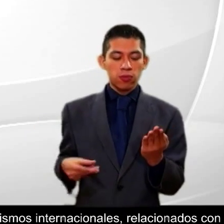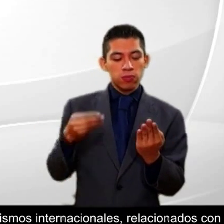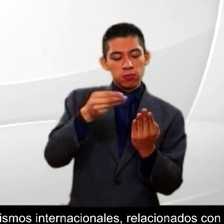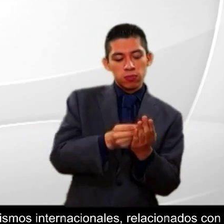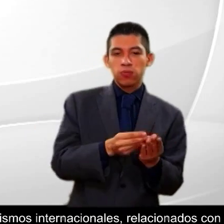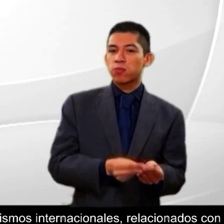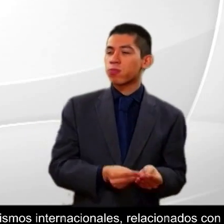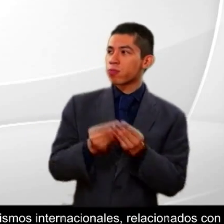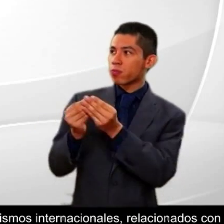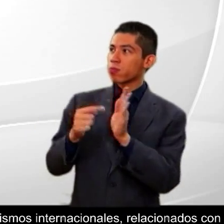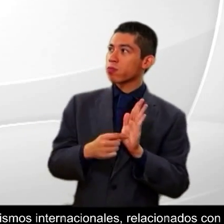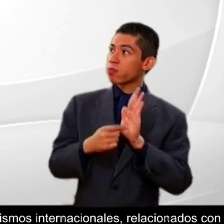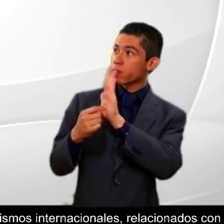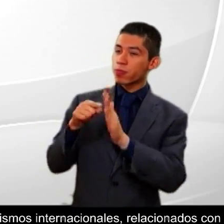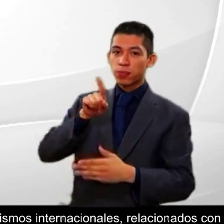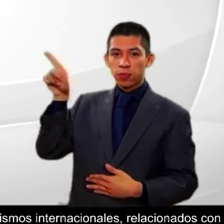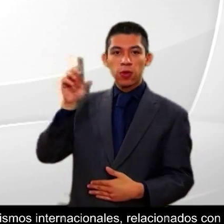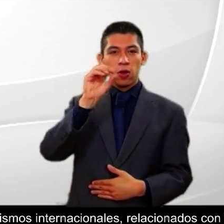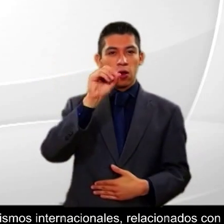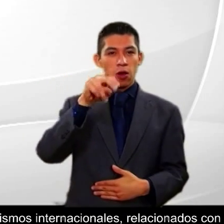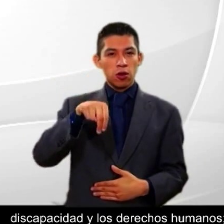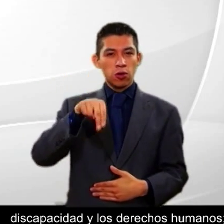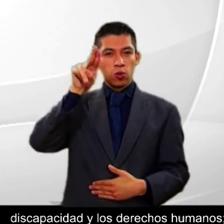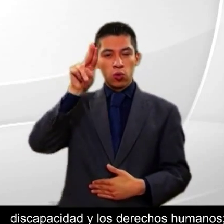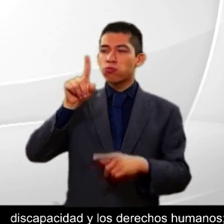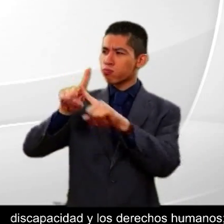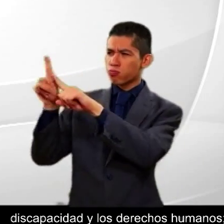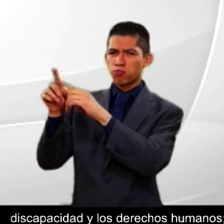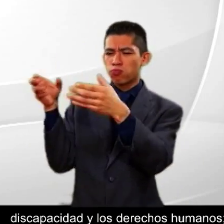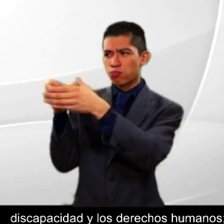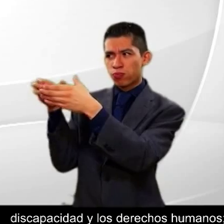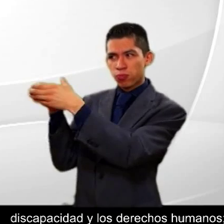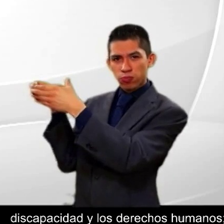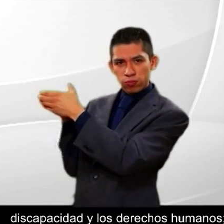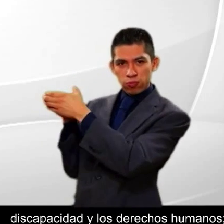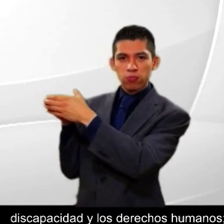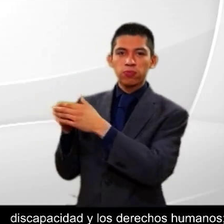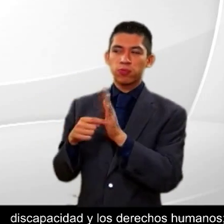internacionales relacionados con la materia de discapacidad y los derechos humanos